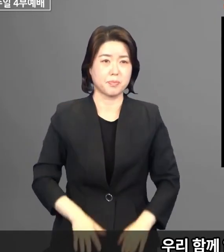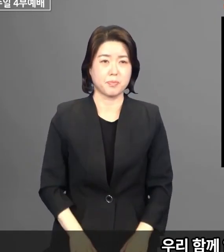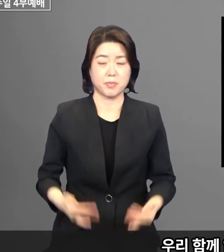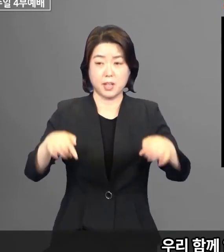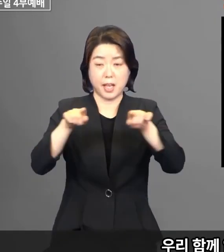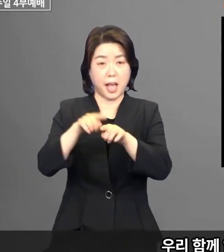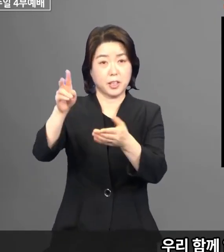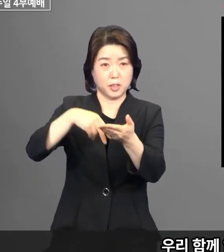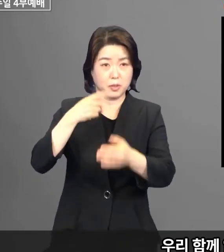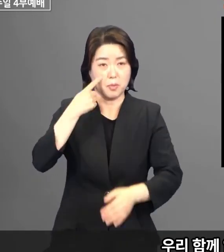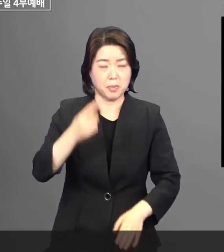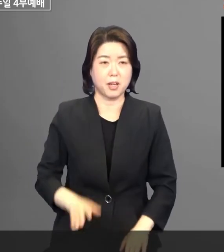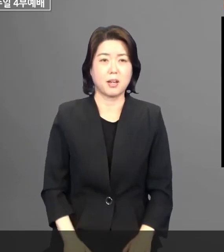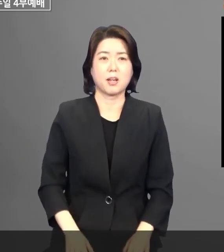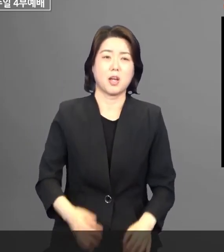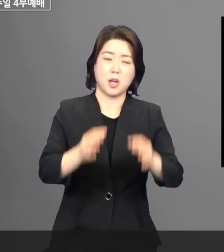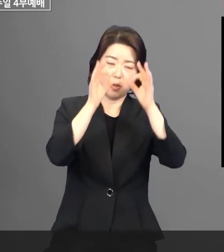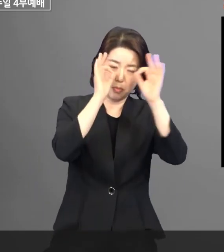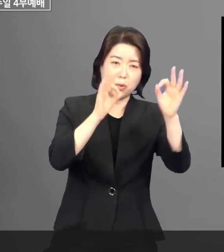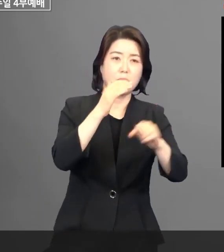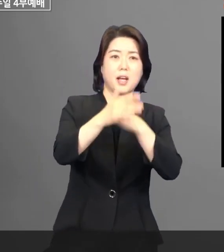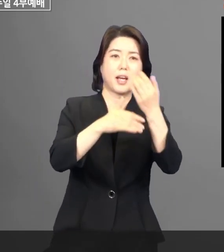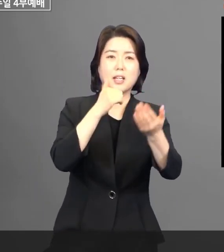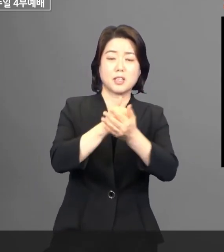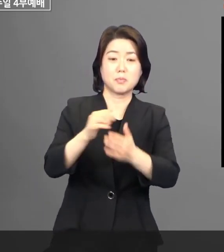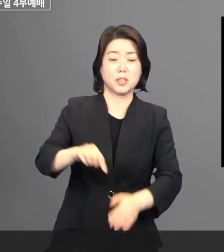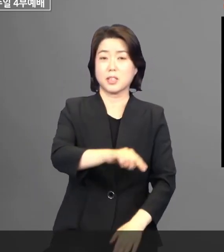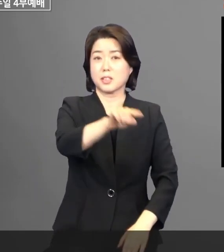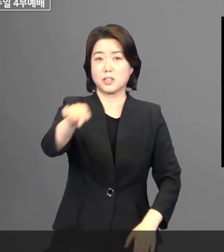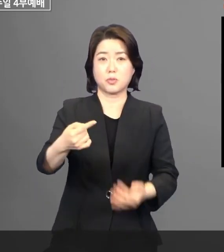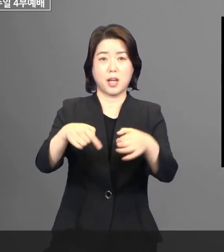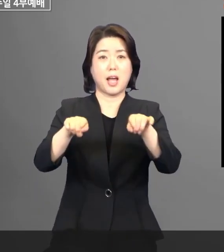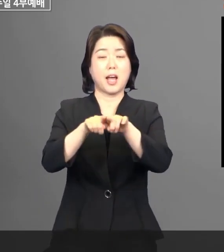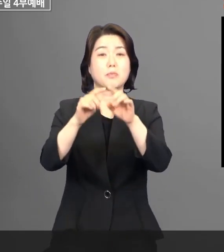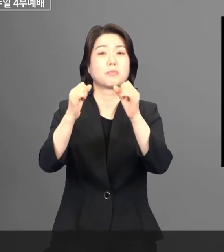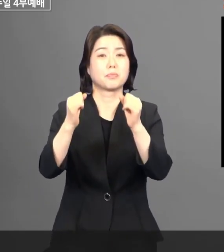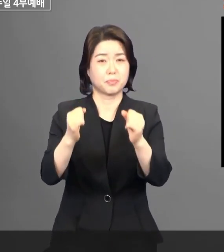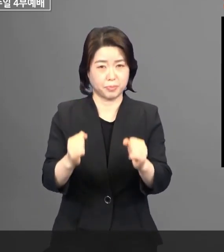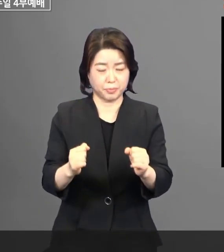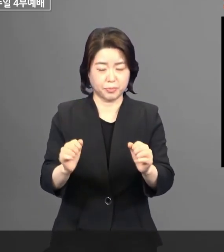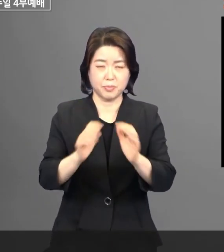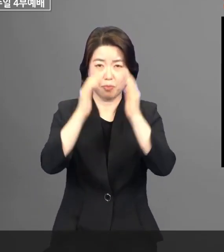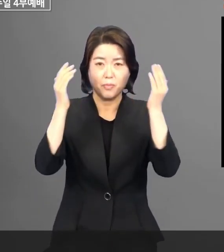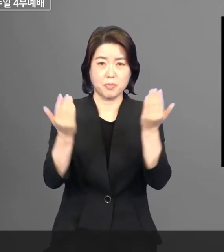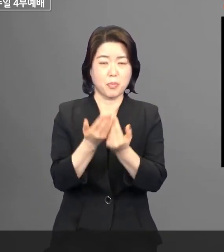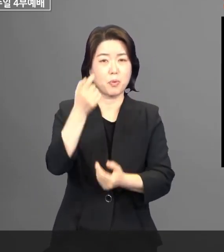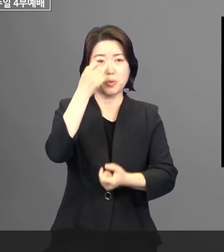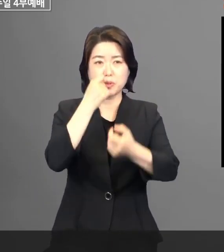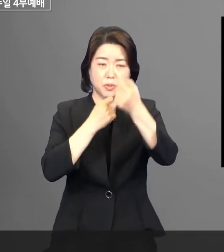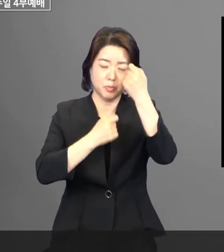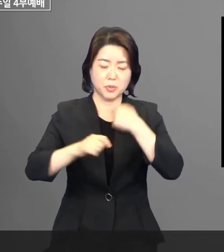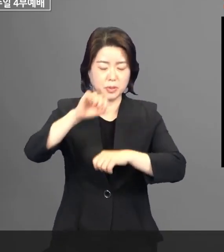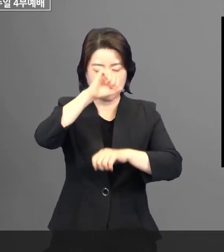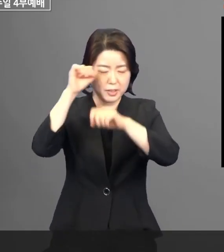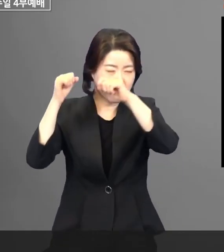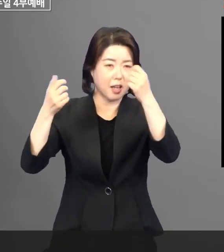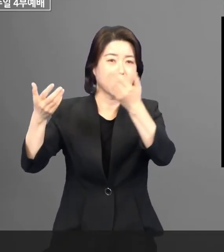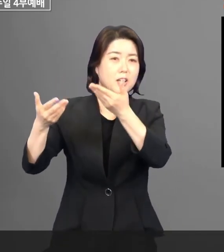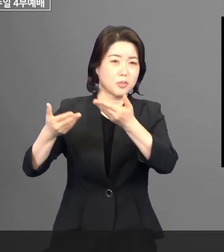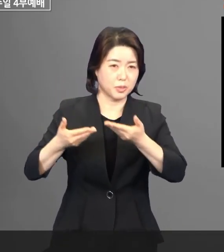함께 읽겠습니다. 보라, 하나님은 그들과 함께 계셔서 모든